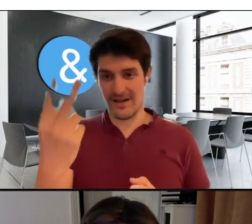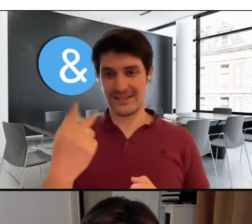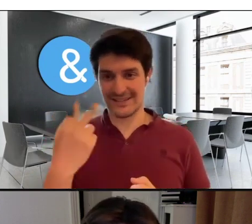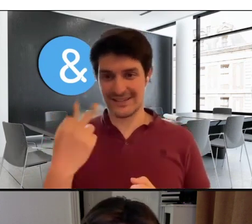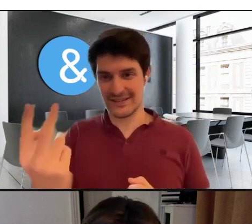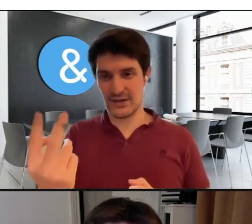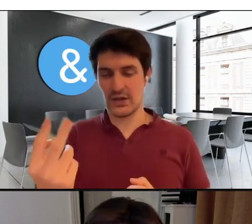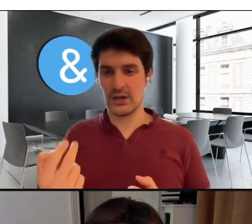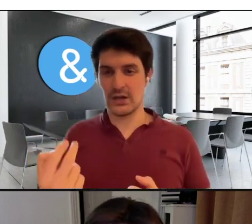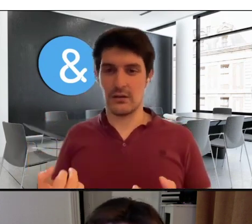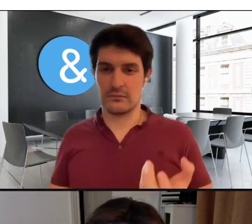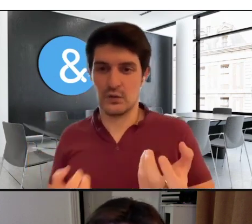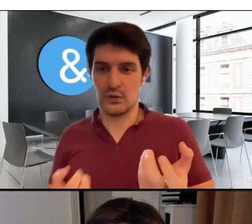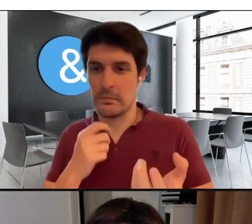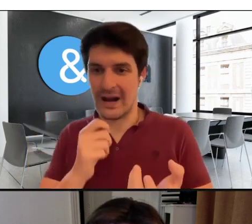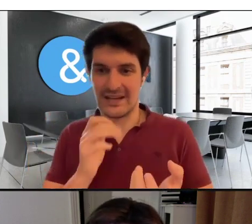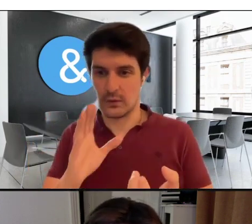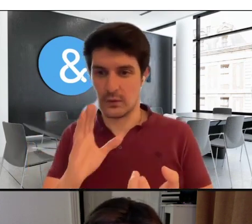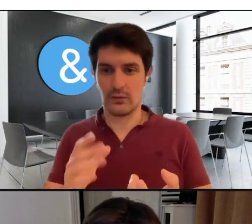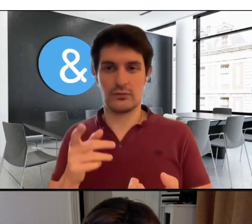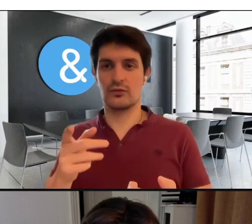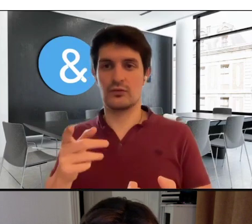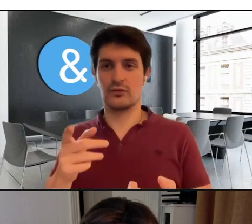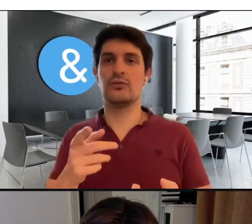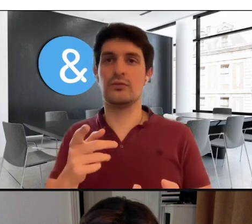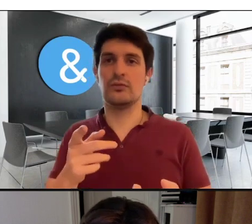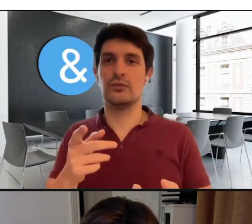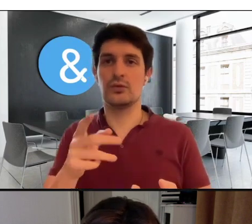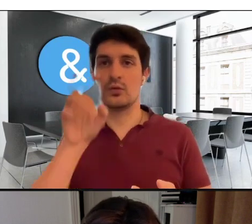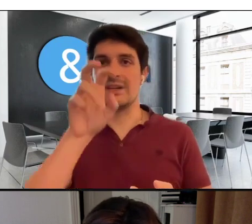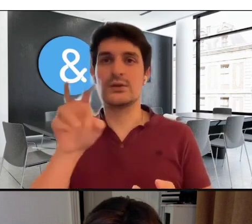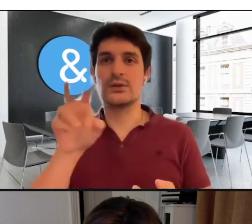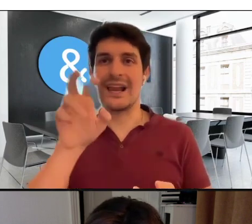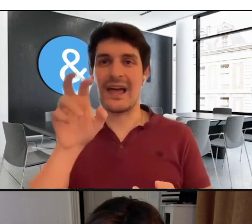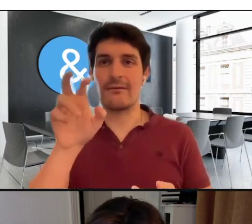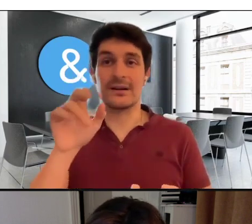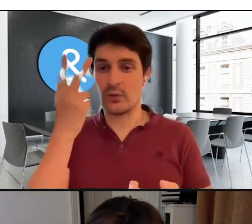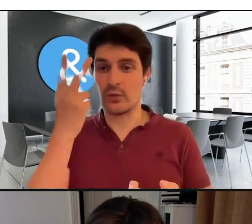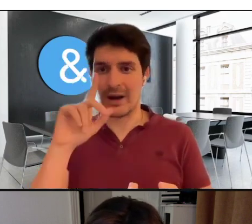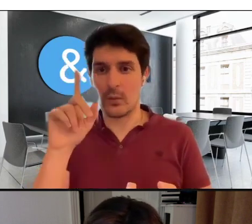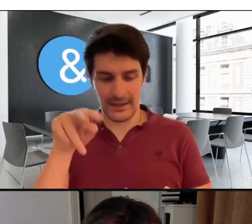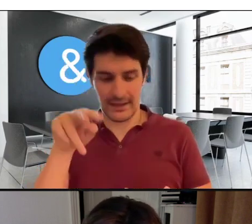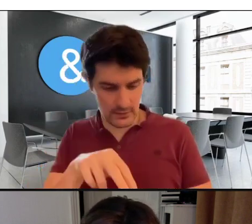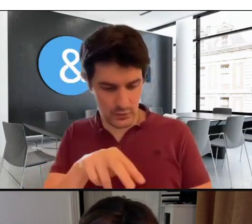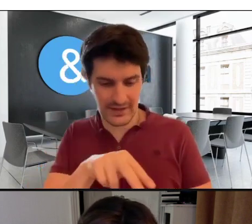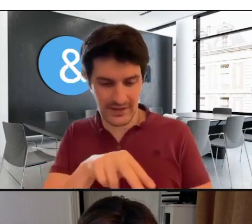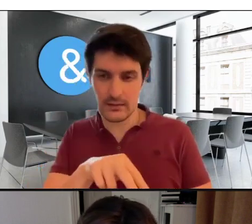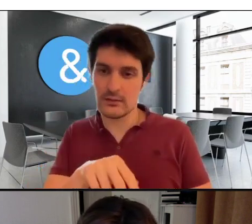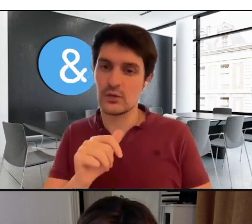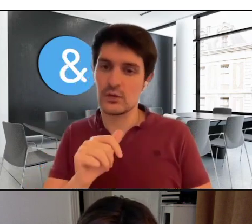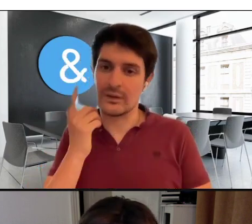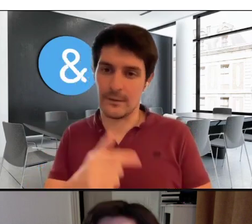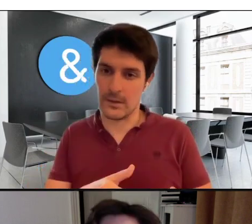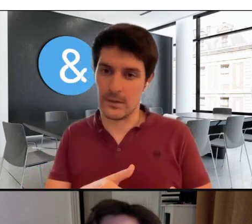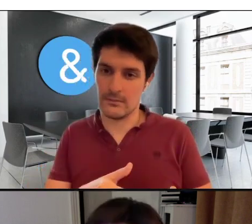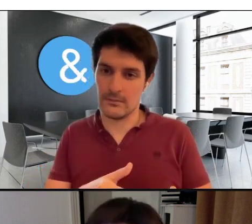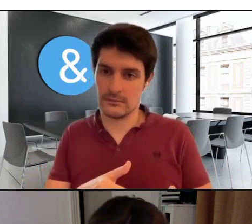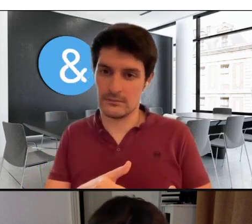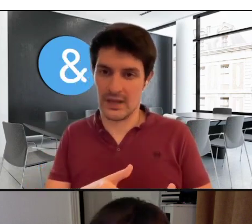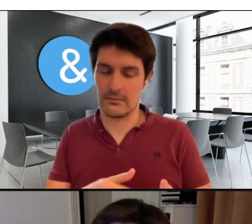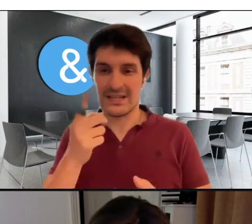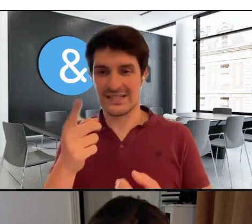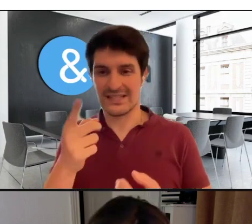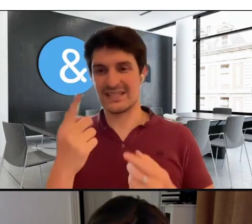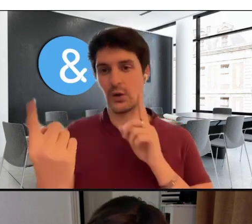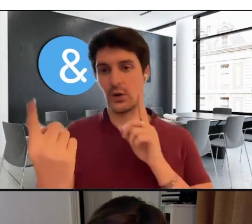face, tu parles directement, tu lis sur les lèvres, si tu n'as pas compris, tu lis sur ton téléphone.